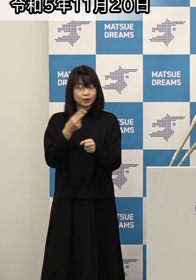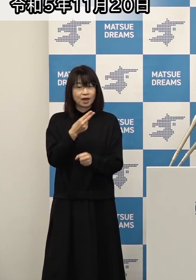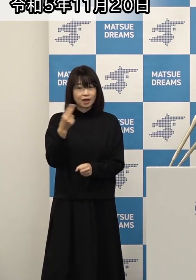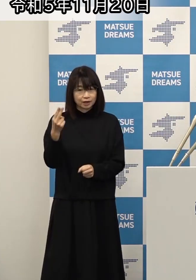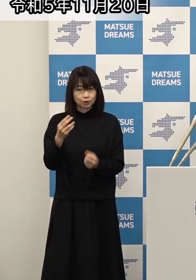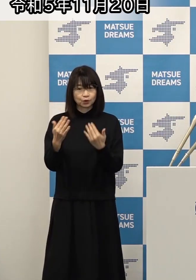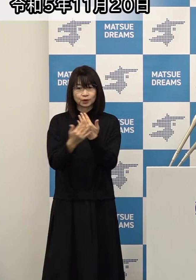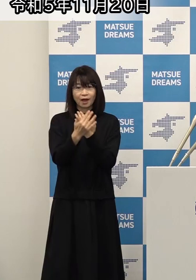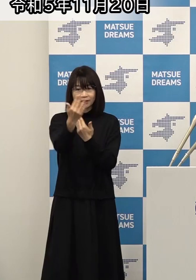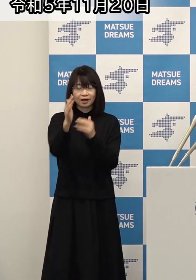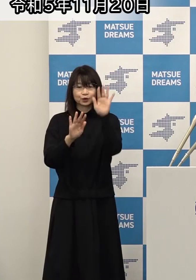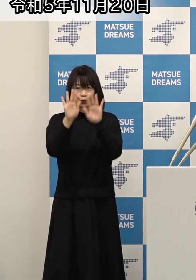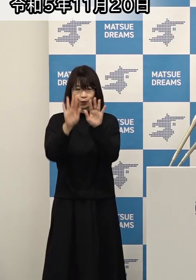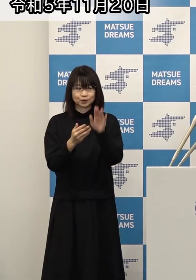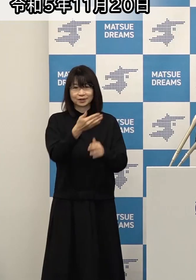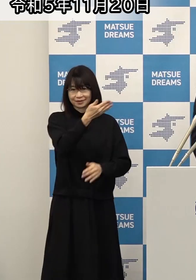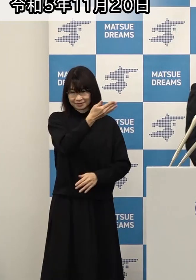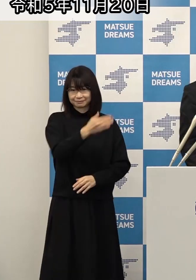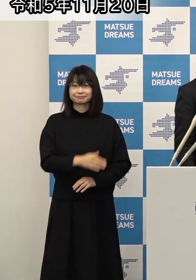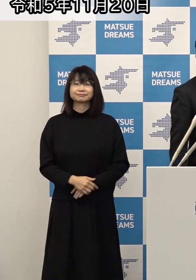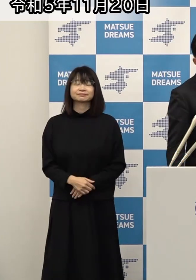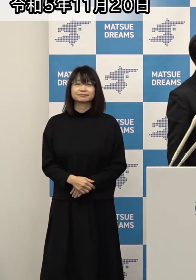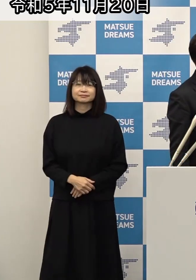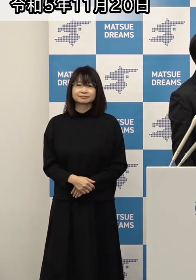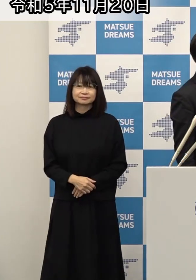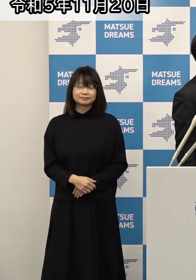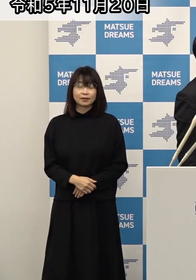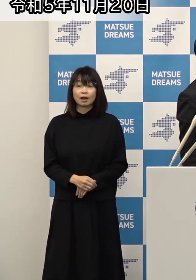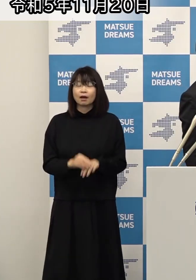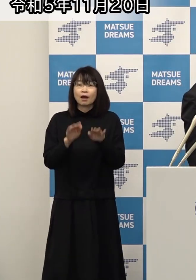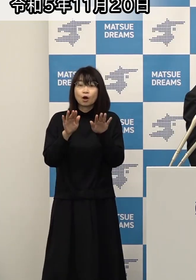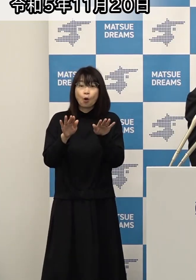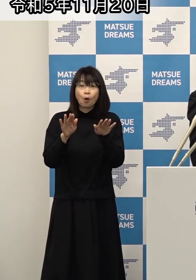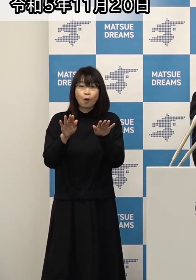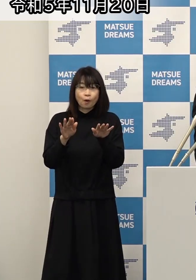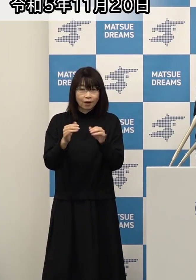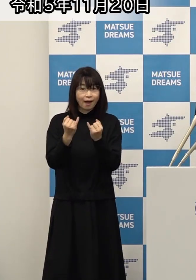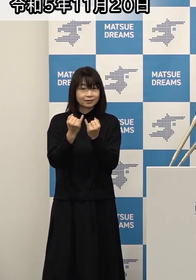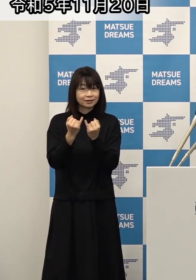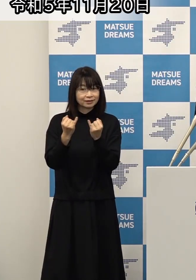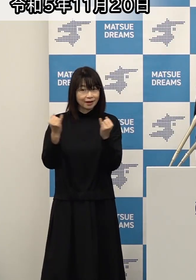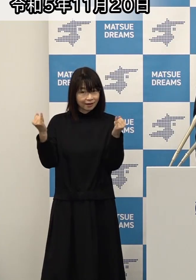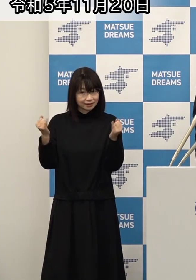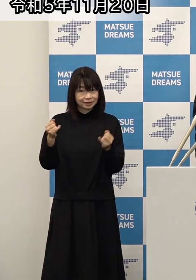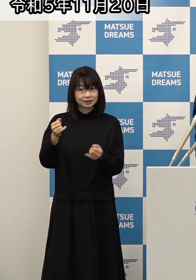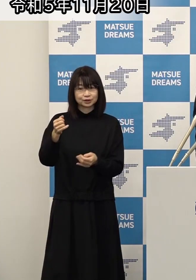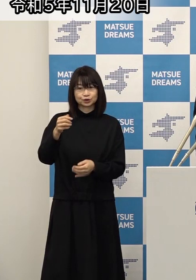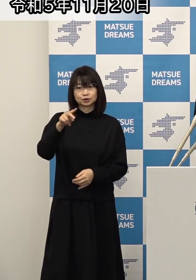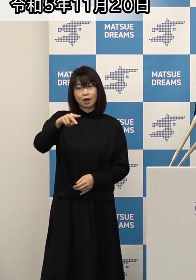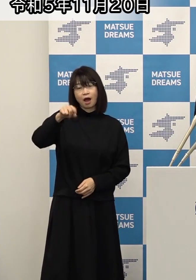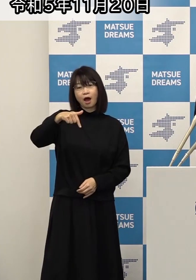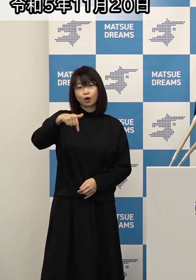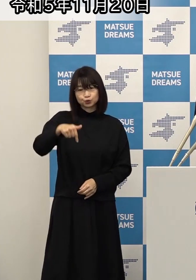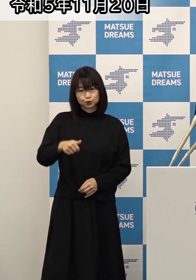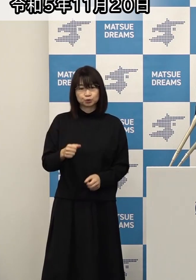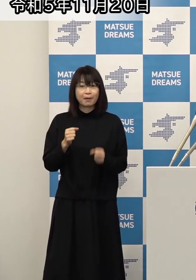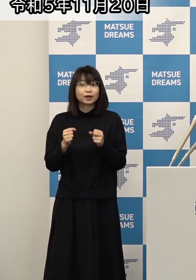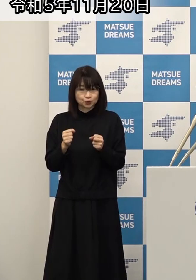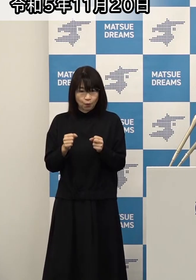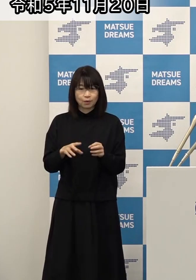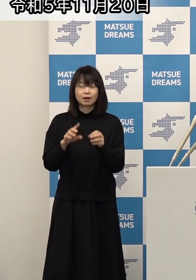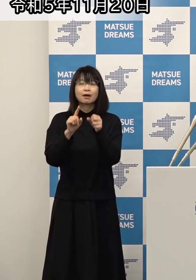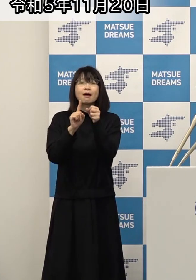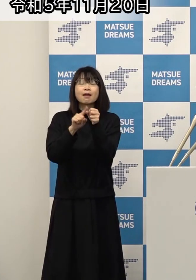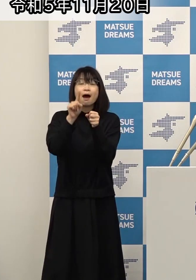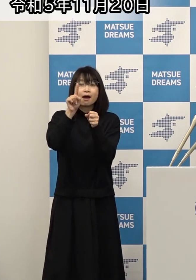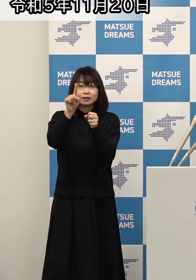スタート地点の模様でございます。今回レディースハーフマラソンについては、来年の3